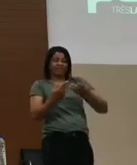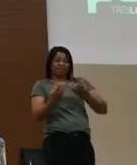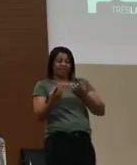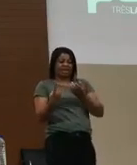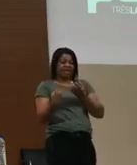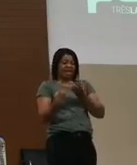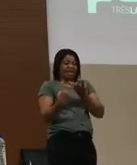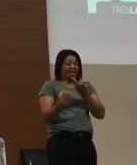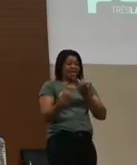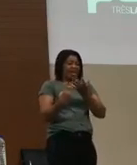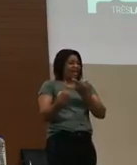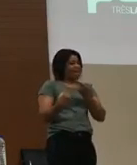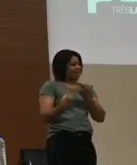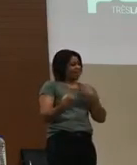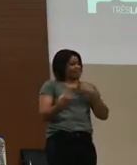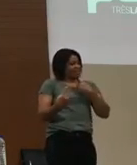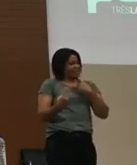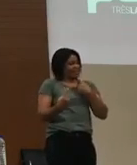desejo?